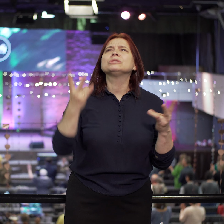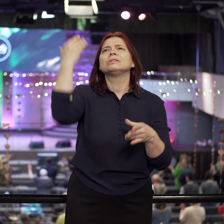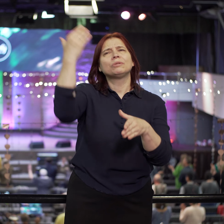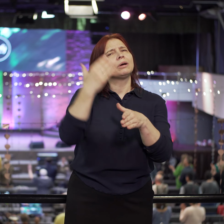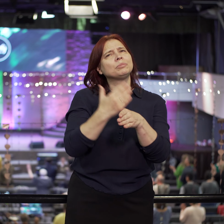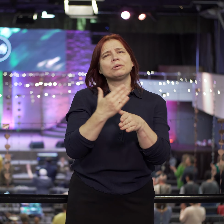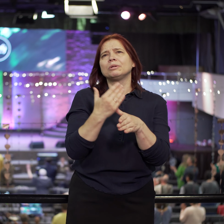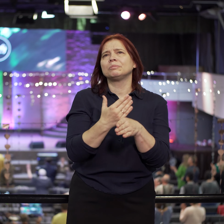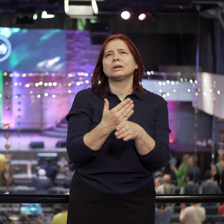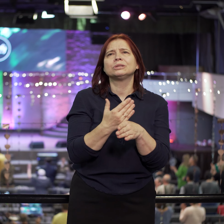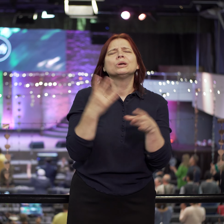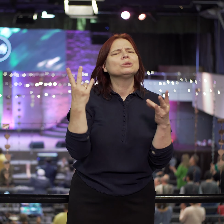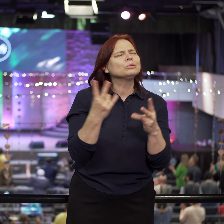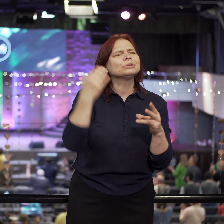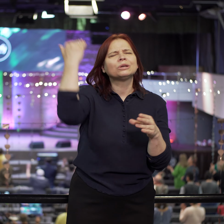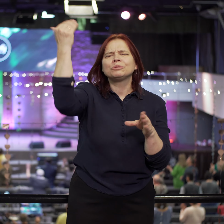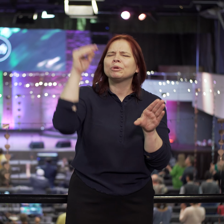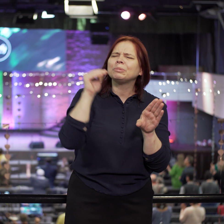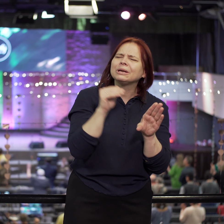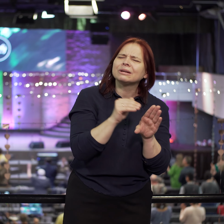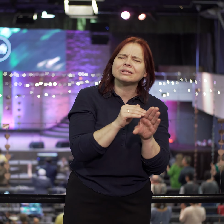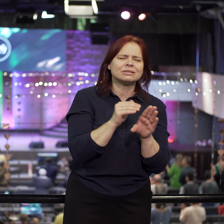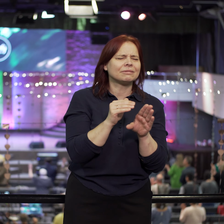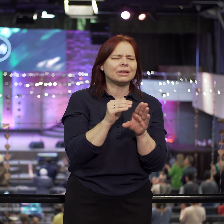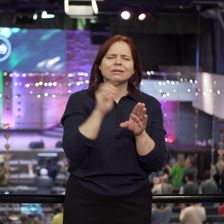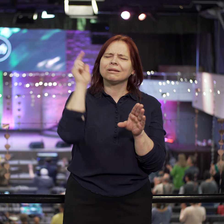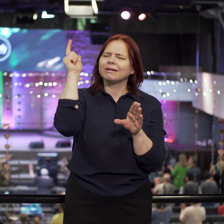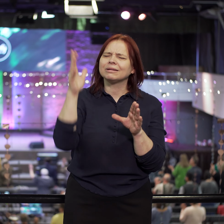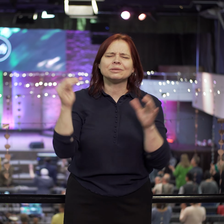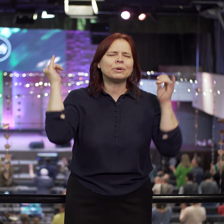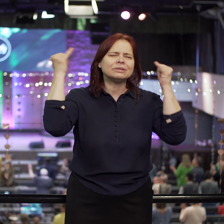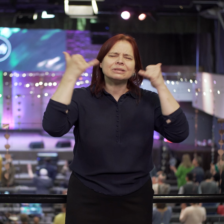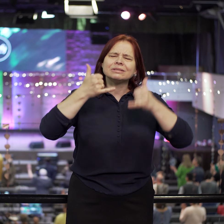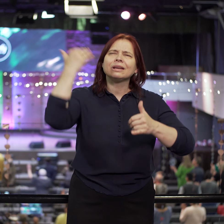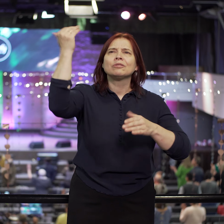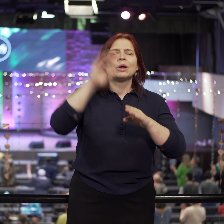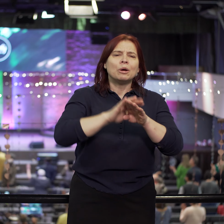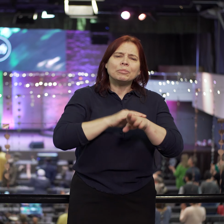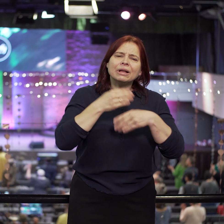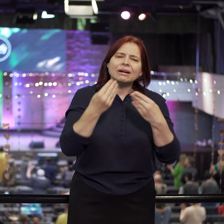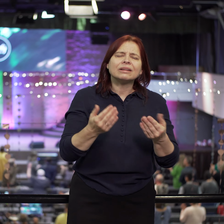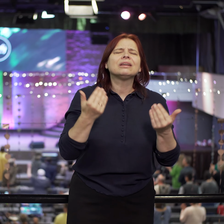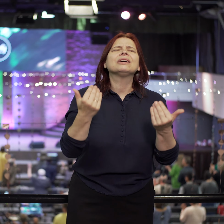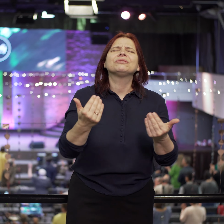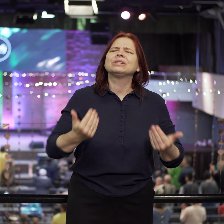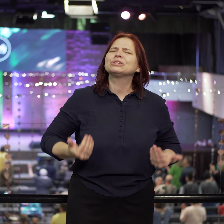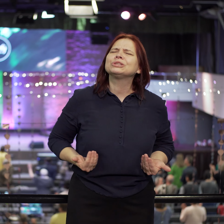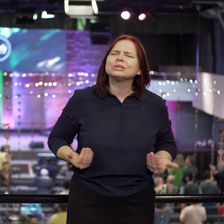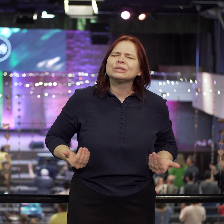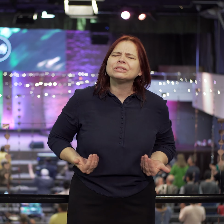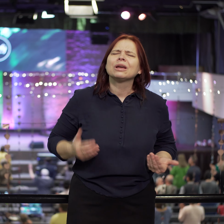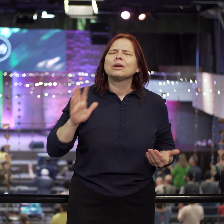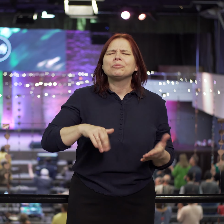помощи, которые нуждаются в Твоем прикосновении. Господь, излей свою благодать на их жизни. Пусть